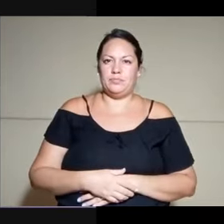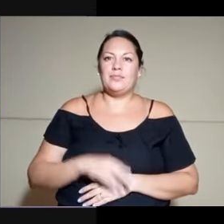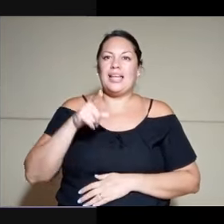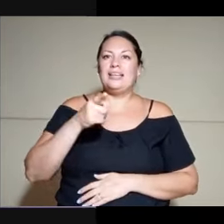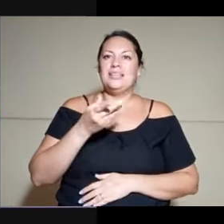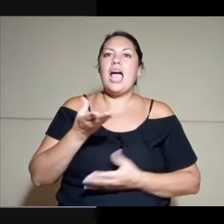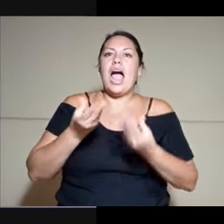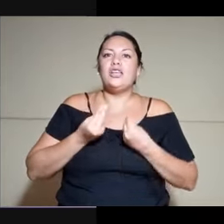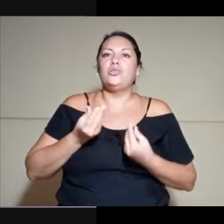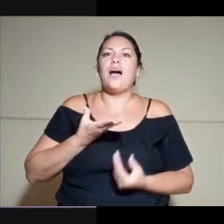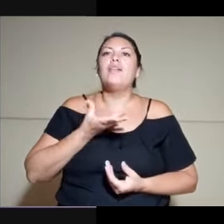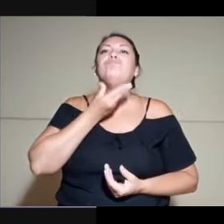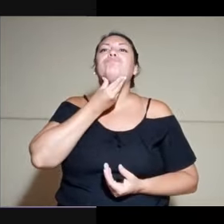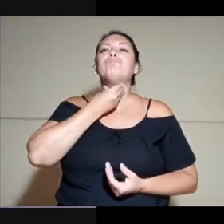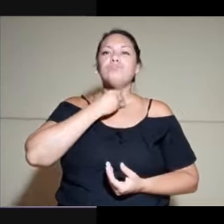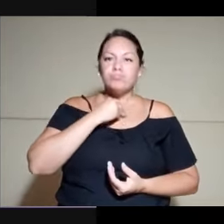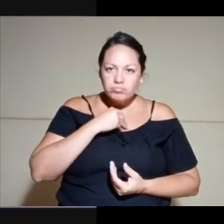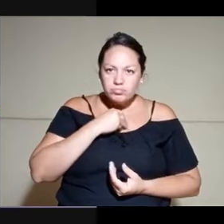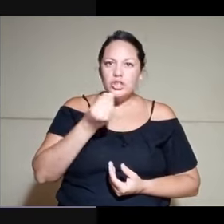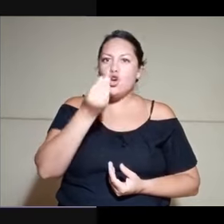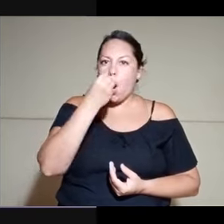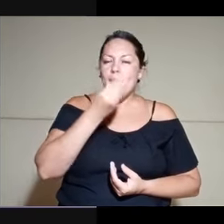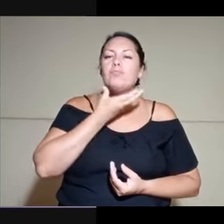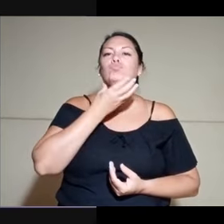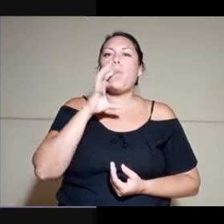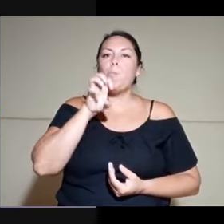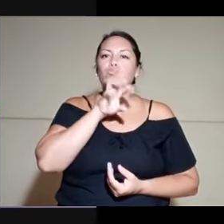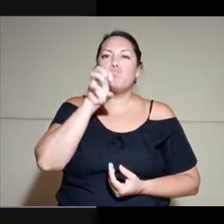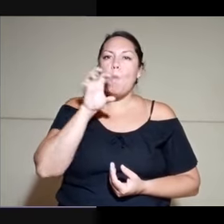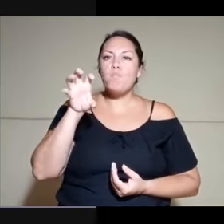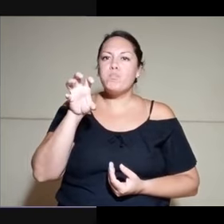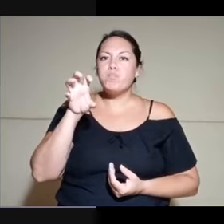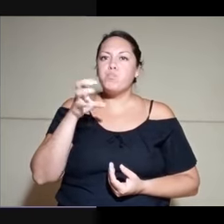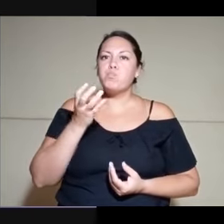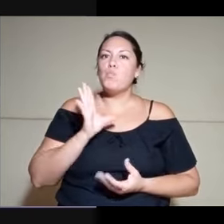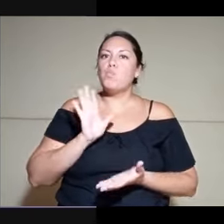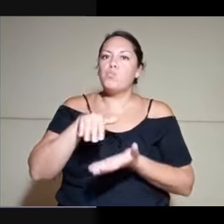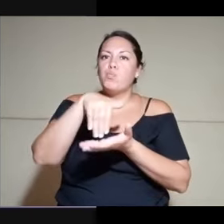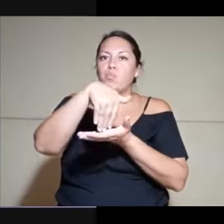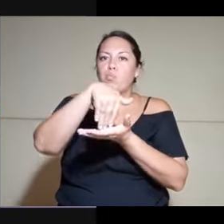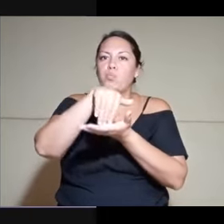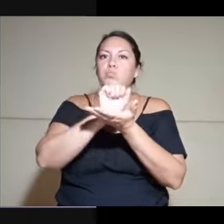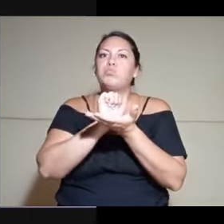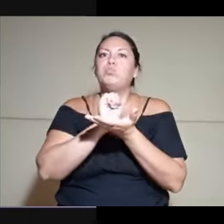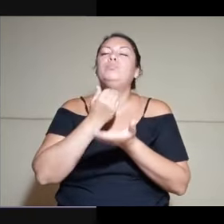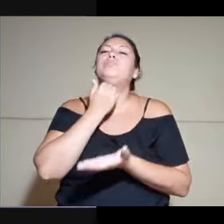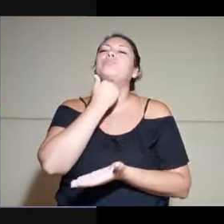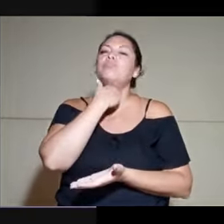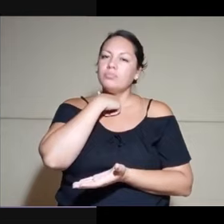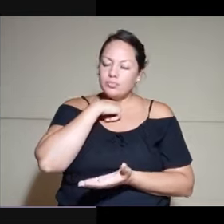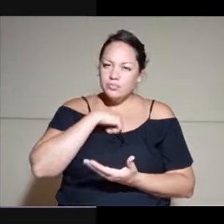la campanilla, ese es el paladar blando, que es el que permite tragar. Cuando